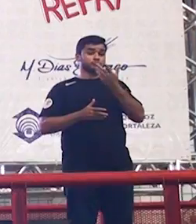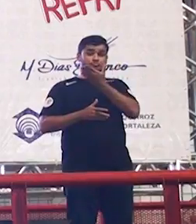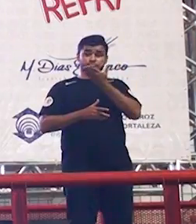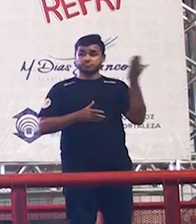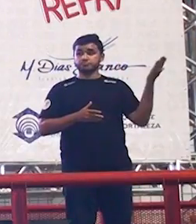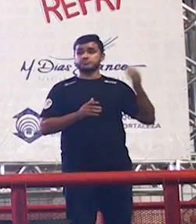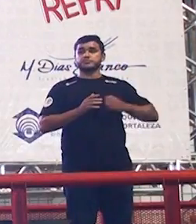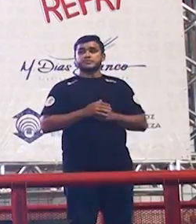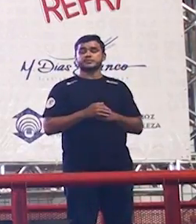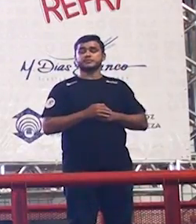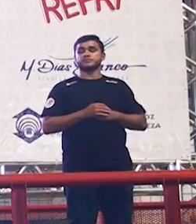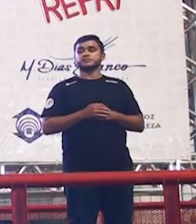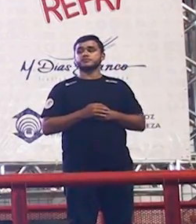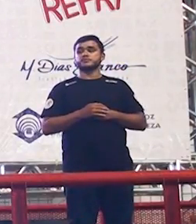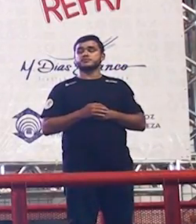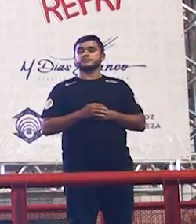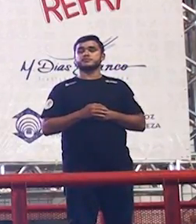antemão,